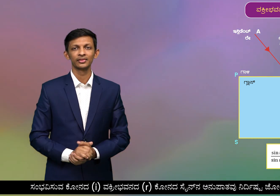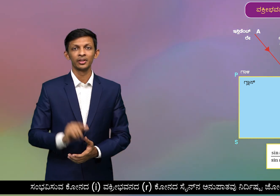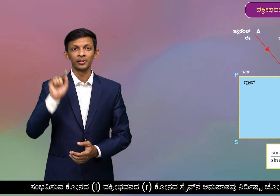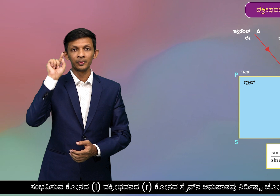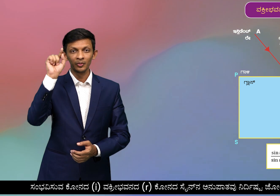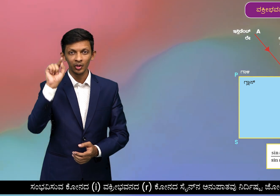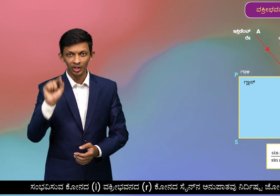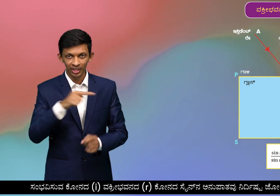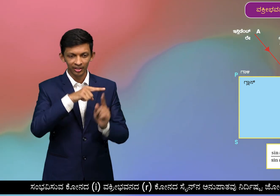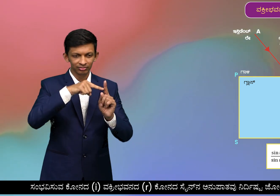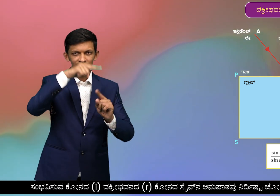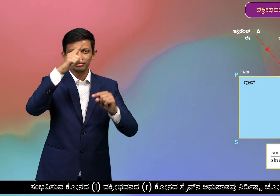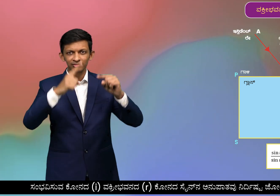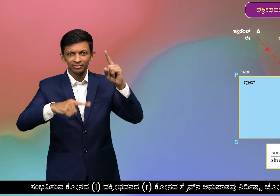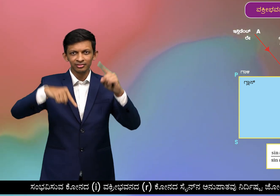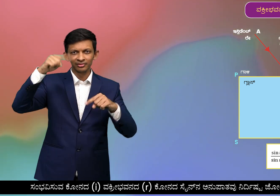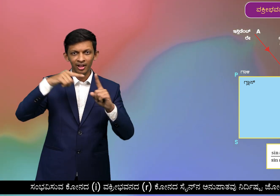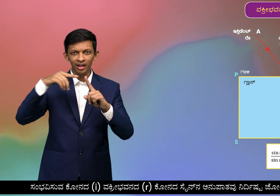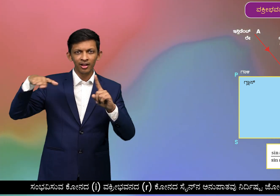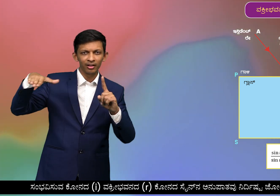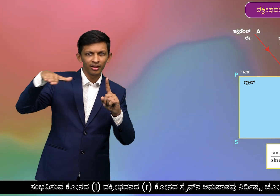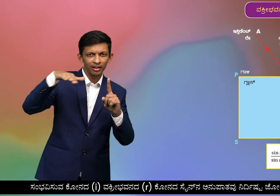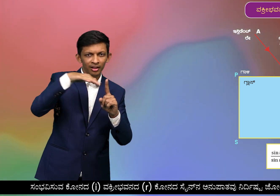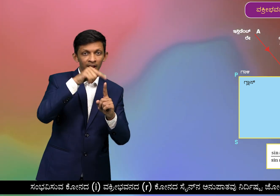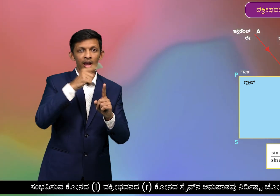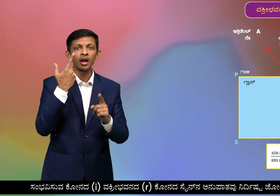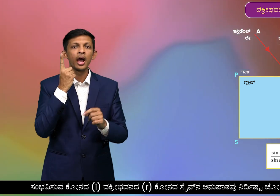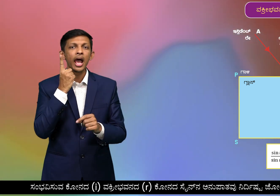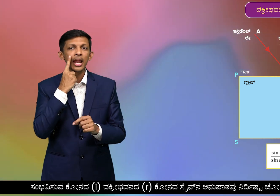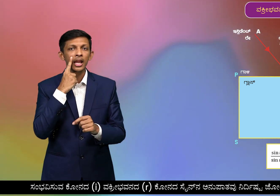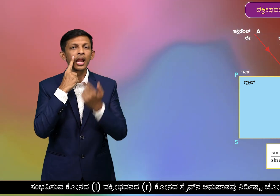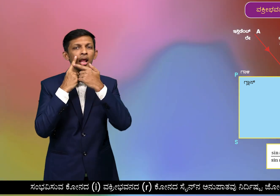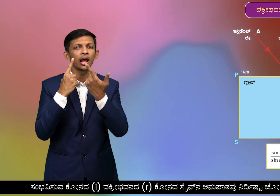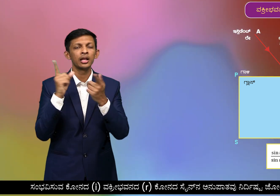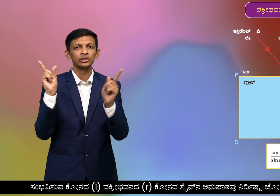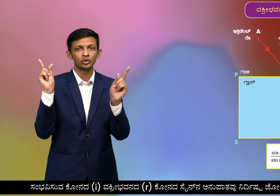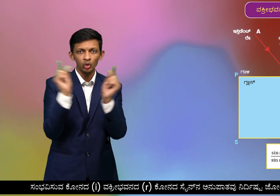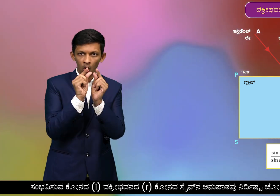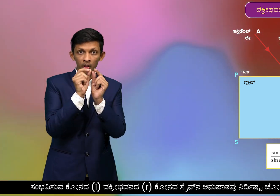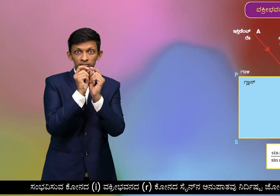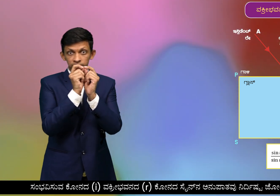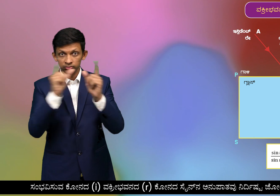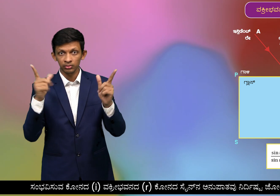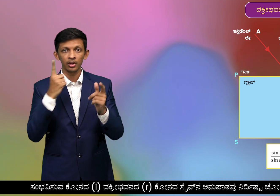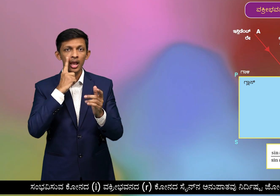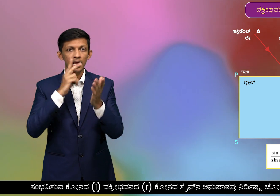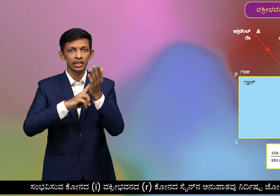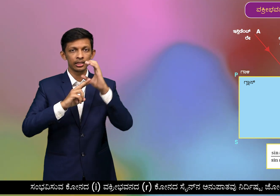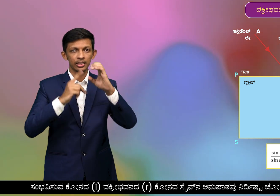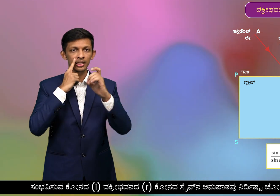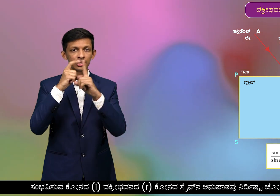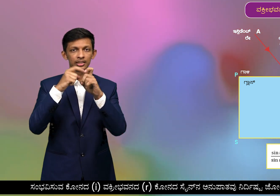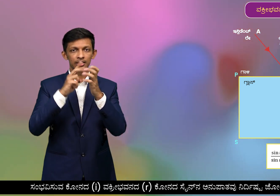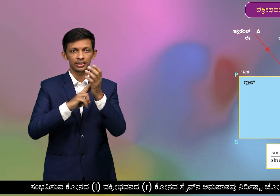ಸಂಬವಿಸುವ ಕೋನಾದ ವಕ್ರಿ ಭವನದ ಕೋನಾದ ಸಾಯನಸ್ ಅನುಪಾತವು ನಿರ್ದಿಷ್ಟ ಜೋಡಿ